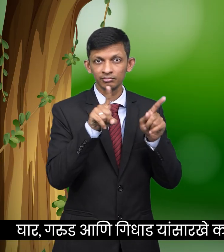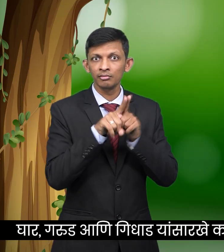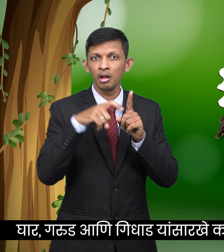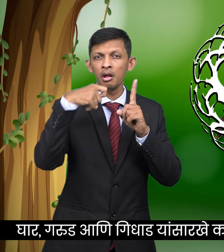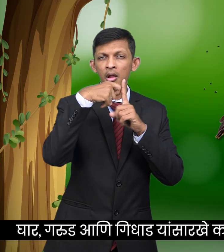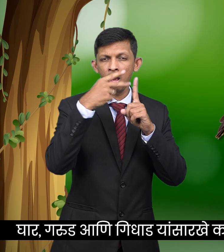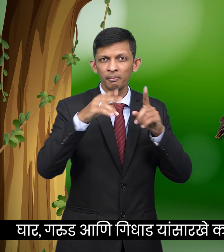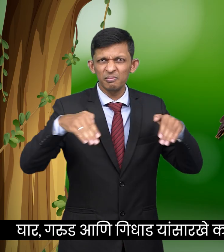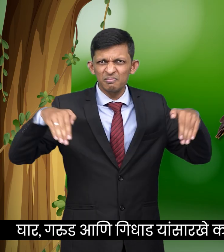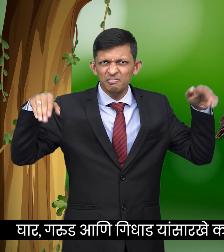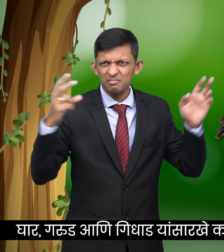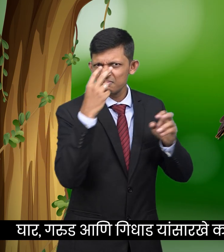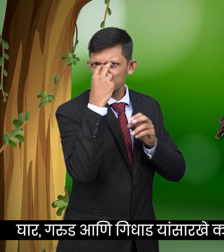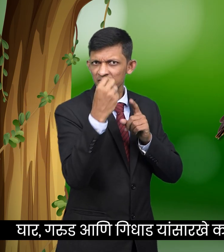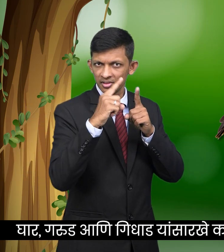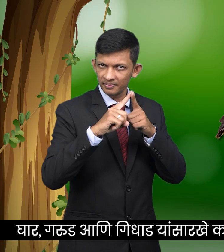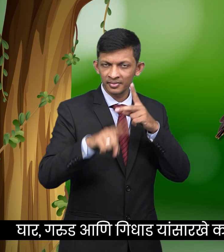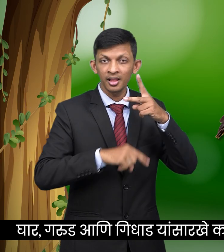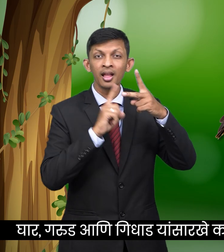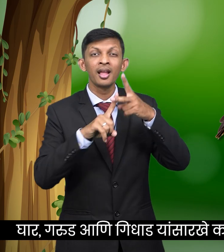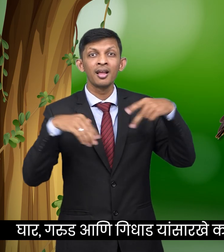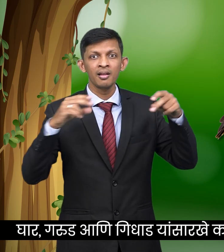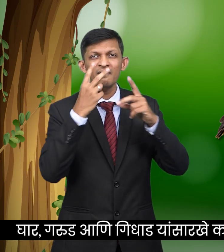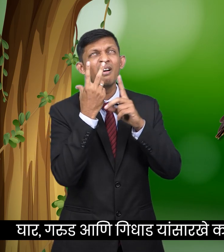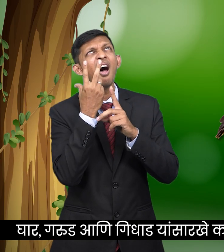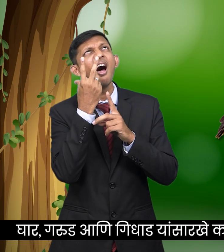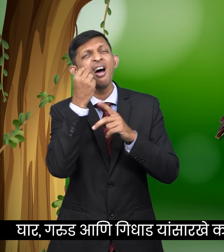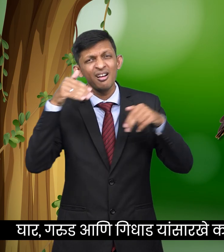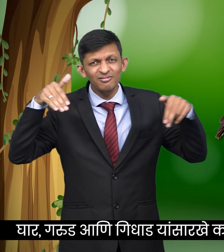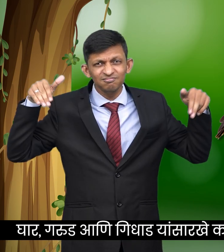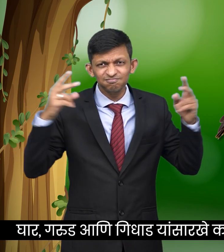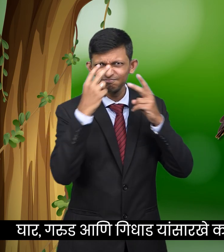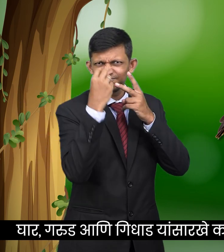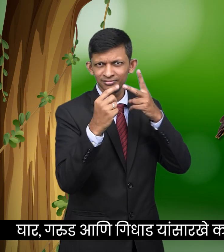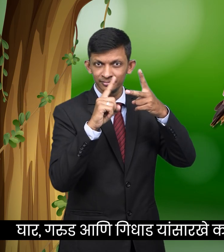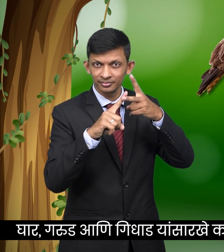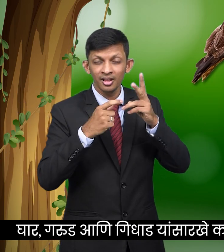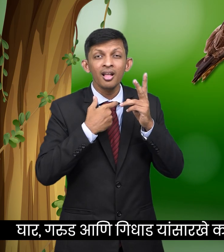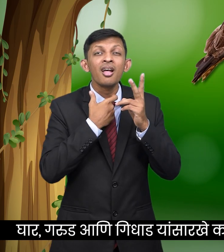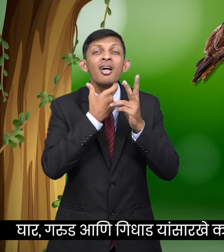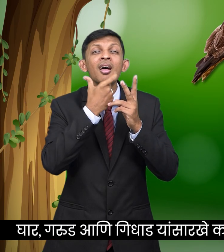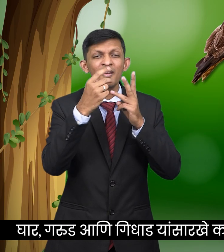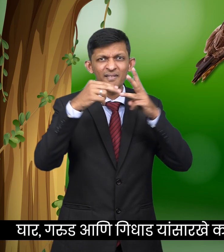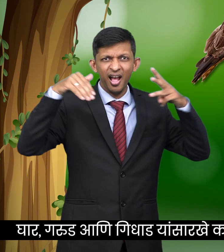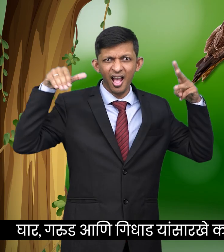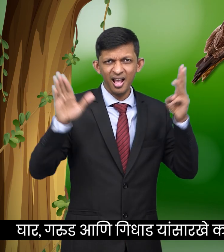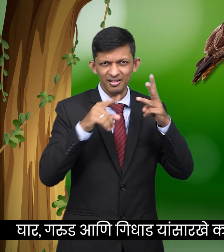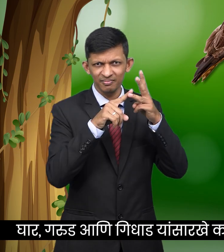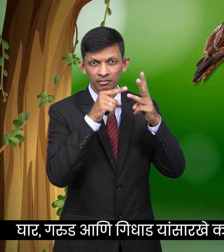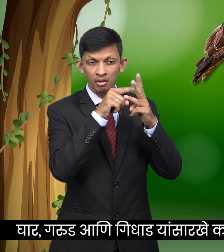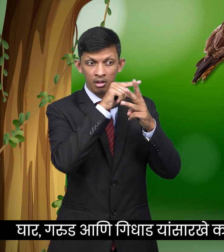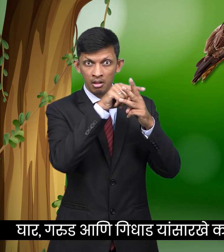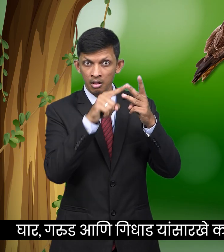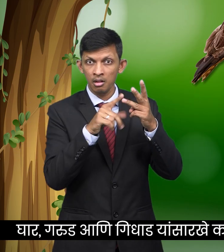घार, गरुड आणि गिधाड यांसारखे काही पक्षी मानवांपेक्षा 4